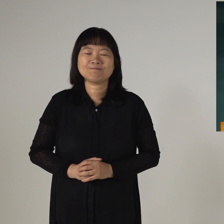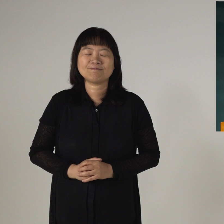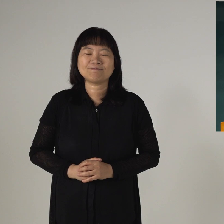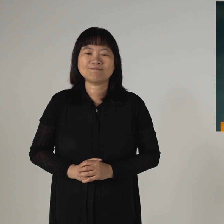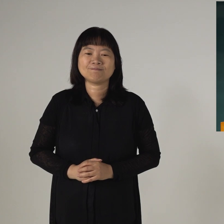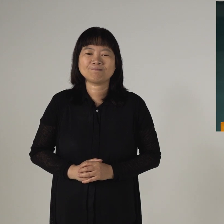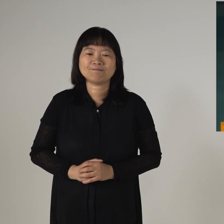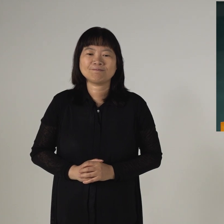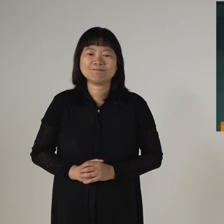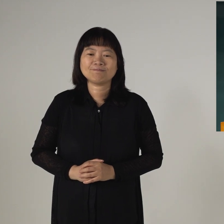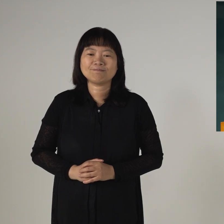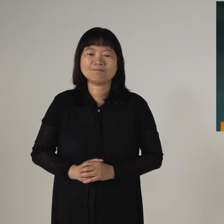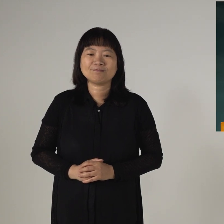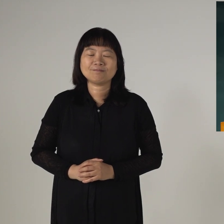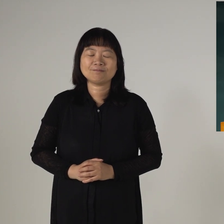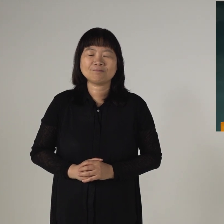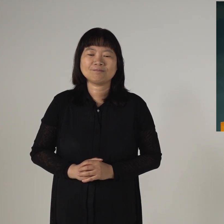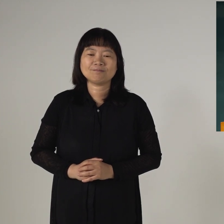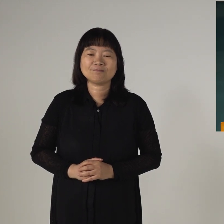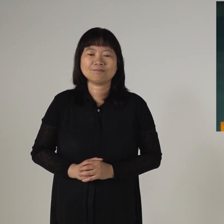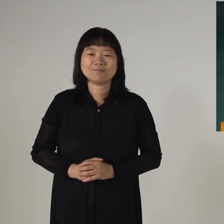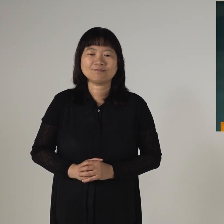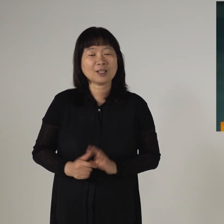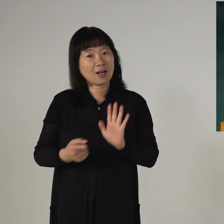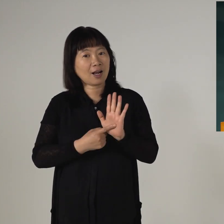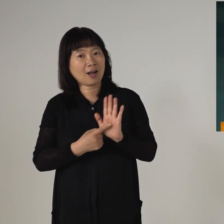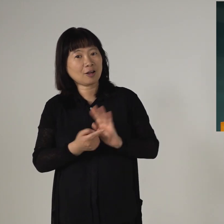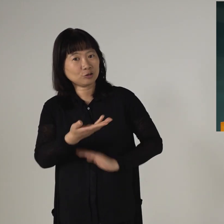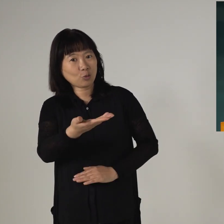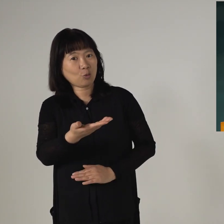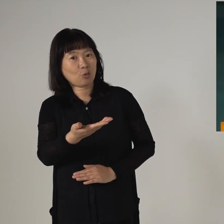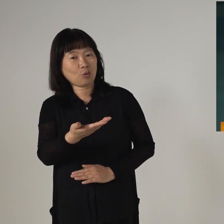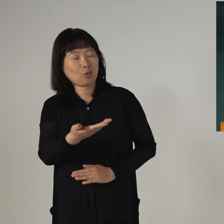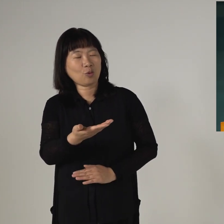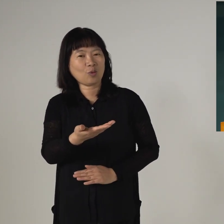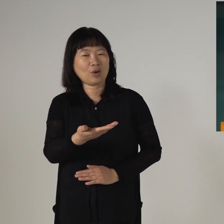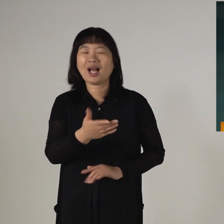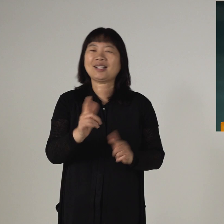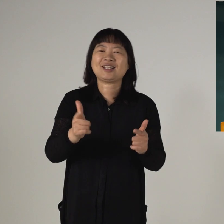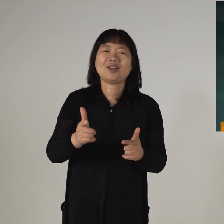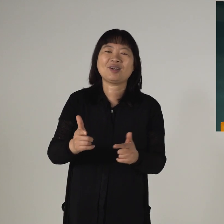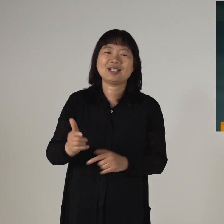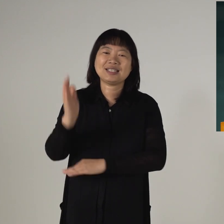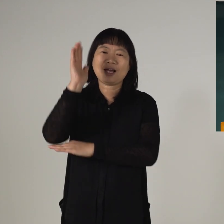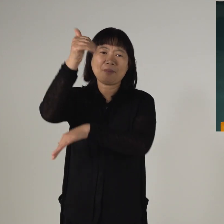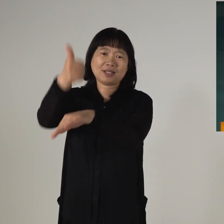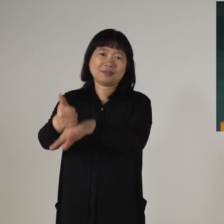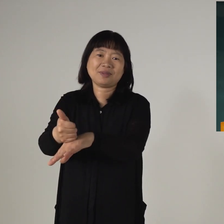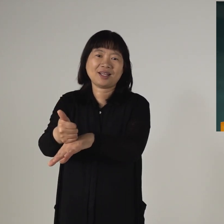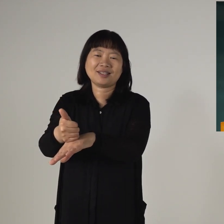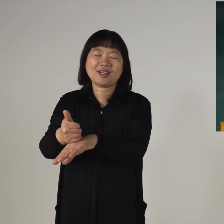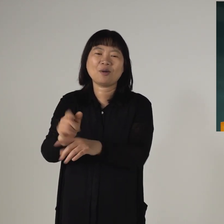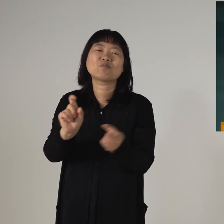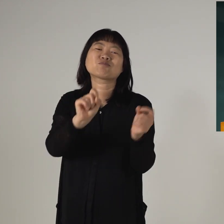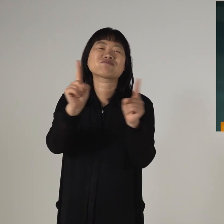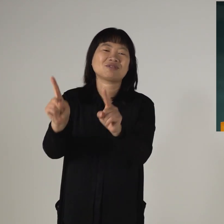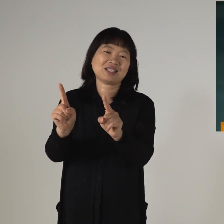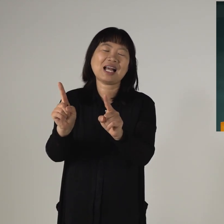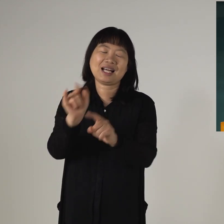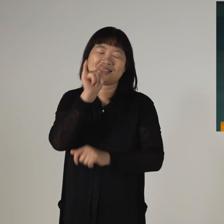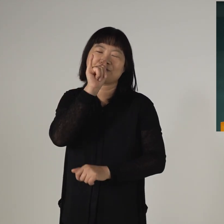순환을 예고하는 것일까요? 그 이야기 끝에는 부활의 이야기가 담아져